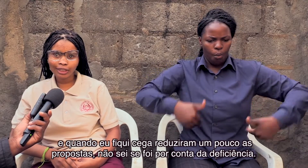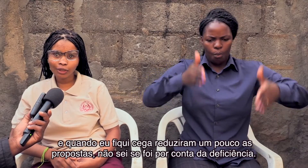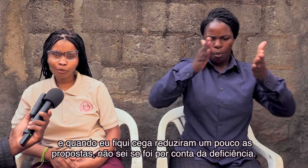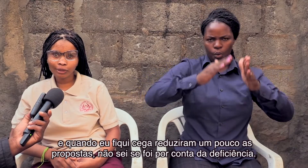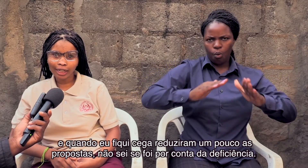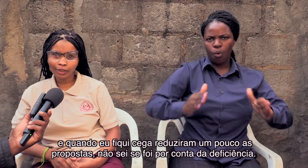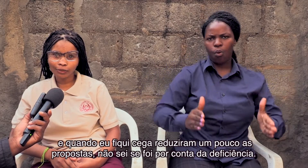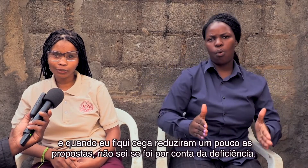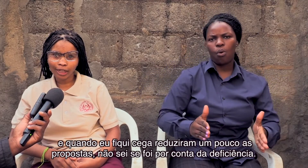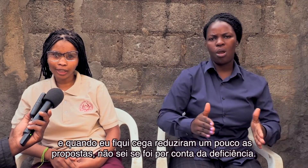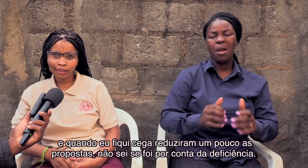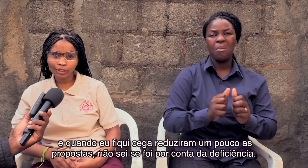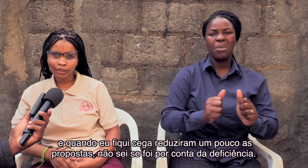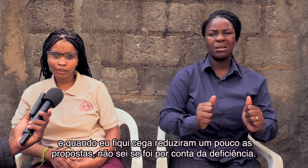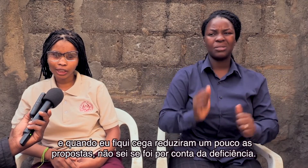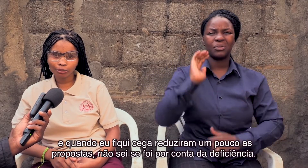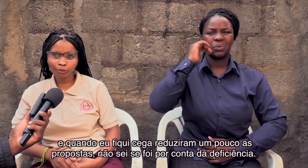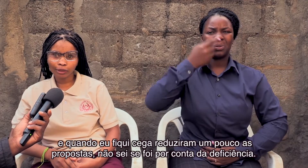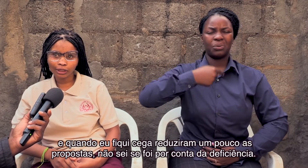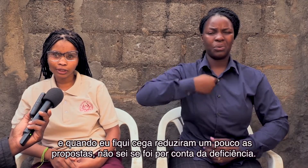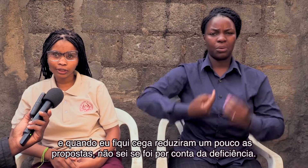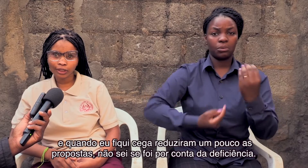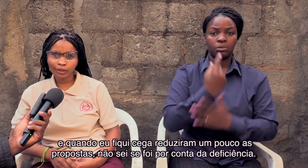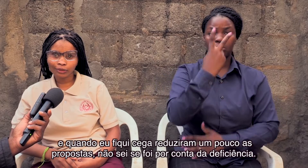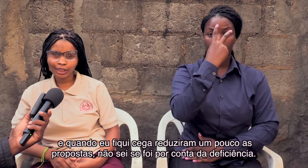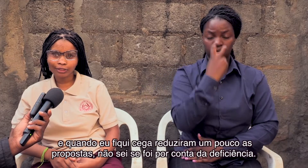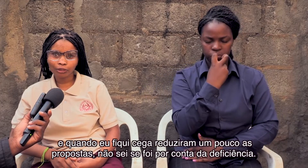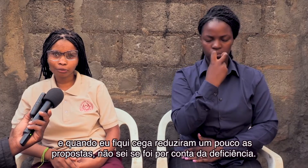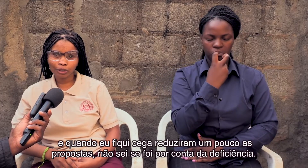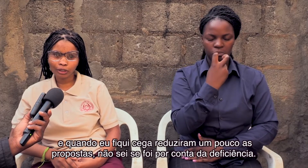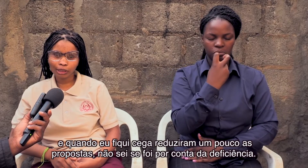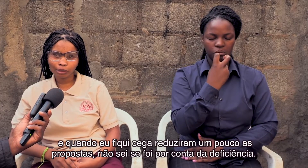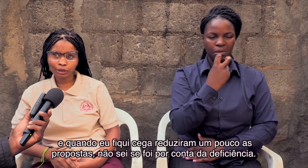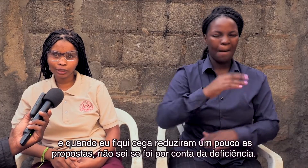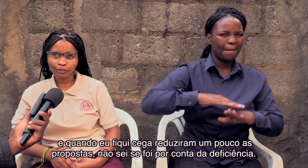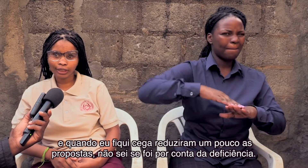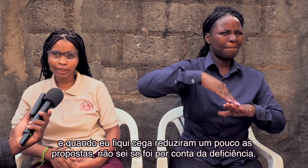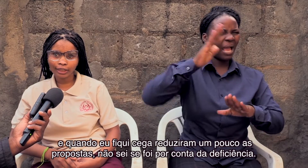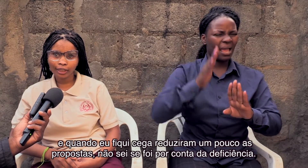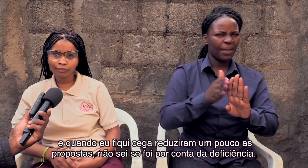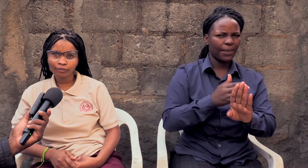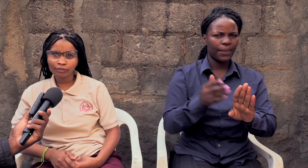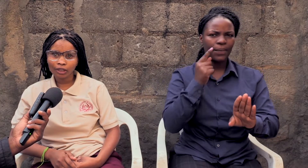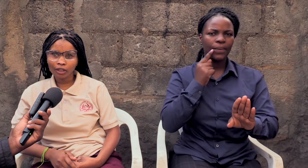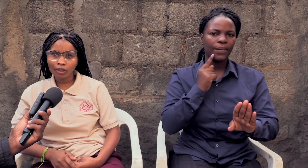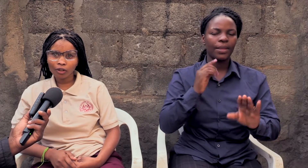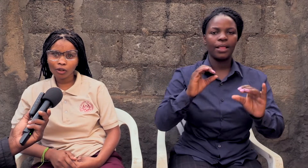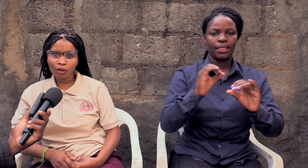reduziram um bocado as propostas. Não sei se foi por conta mesmo da deficiência.